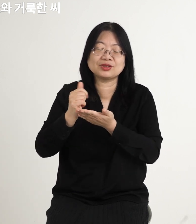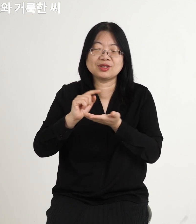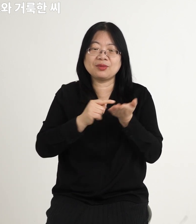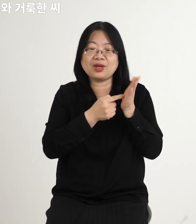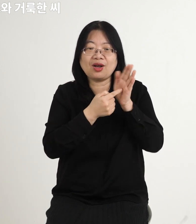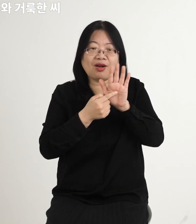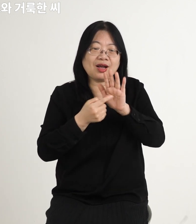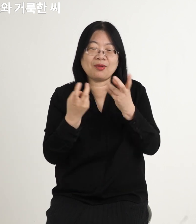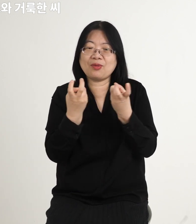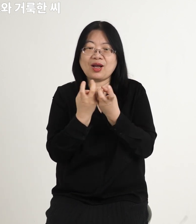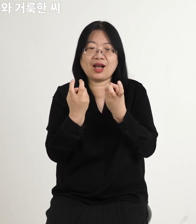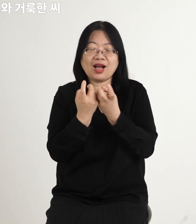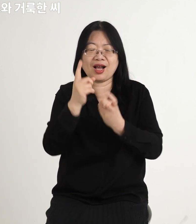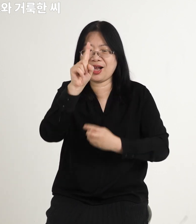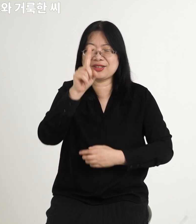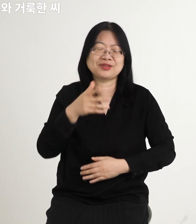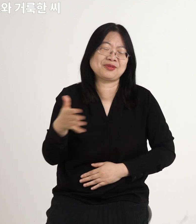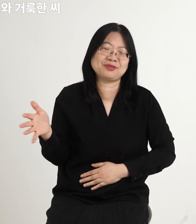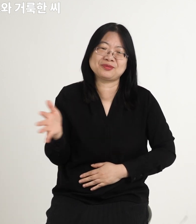없도다.